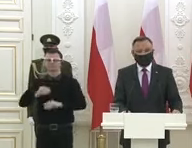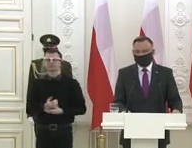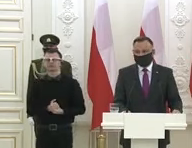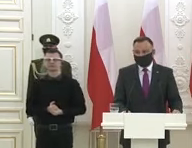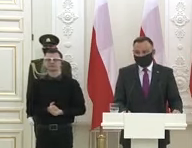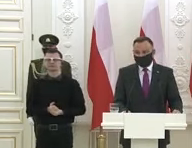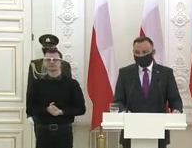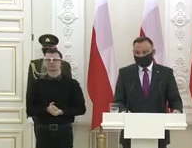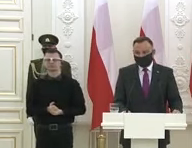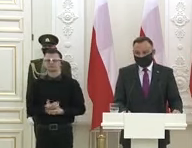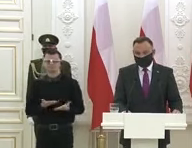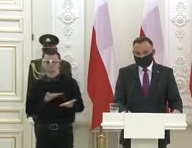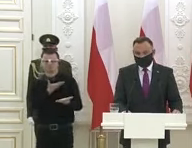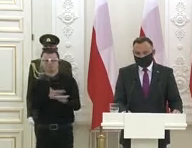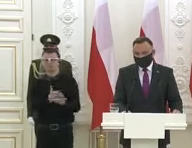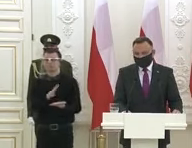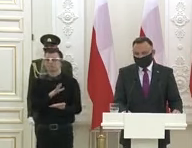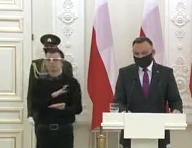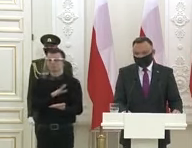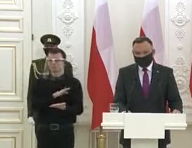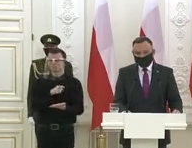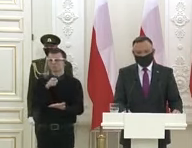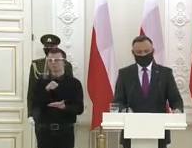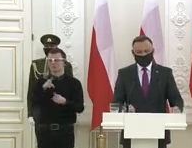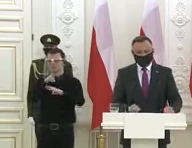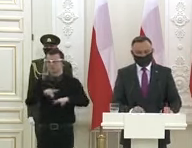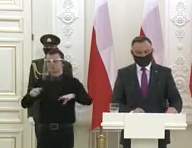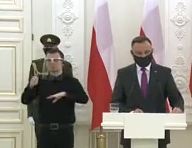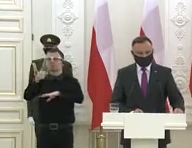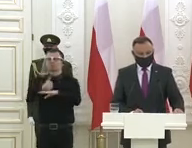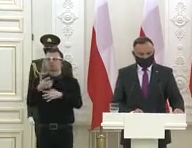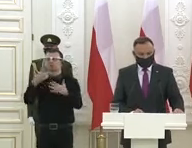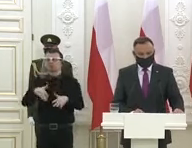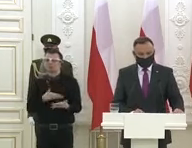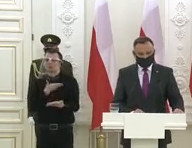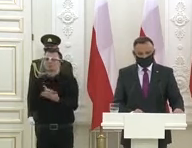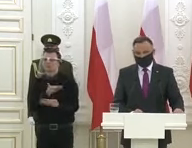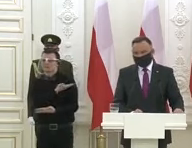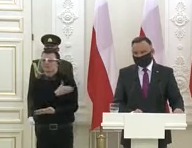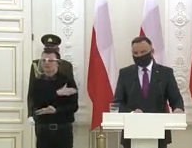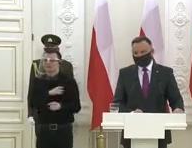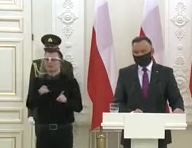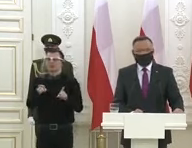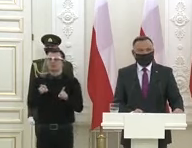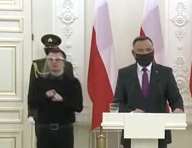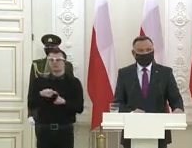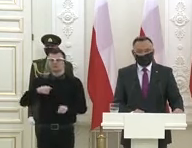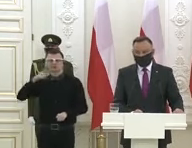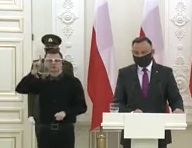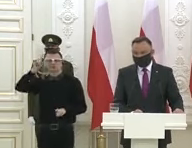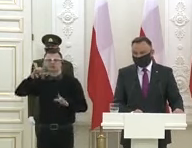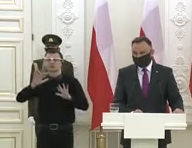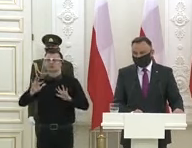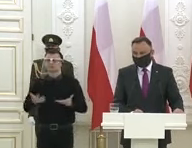premiera Mateusza Morawieckiego i nie mam żadnych wątpliwości, że zostało przynajmniej